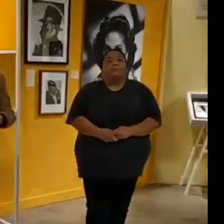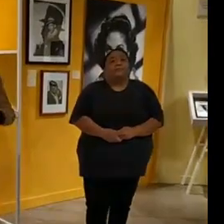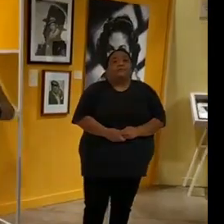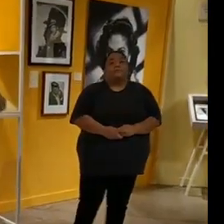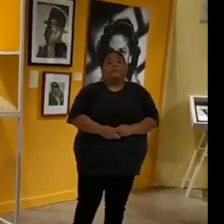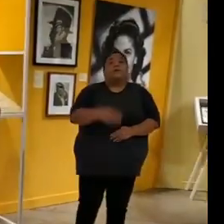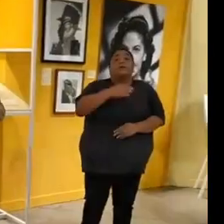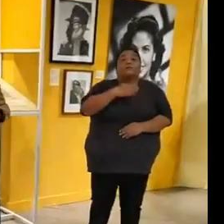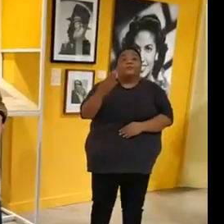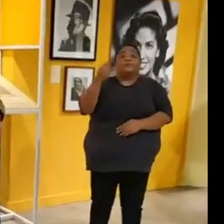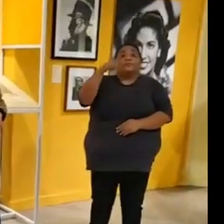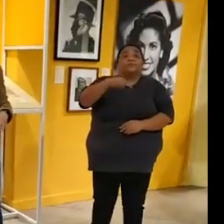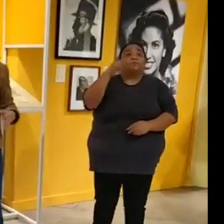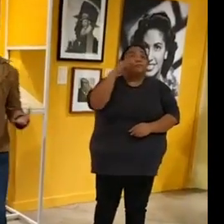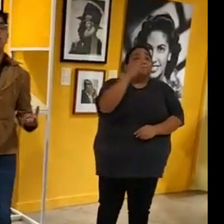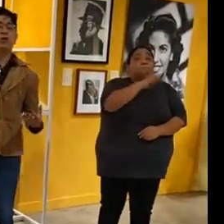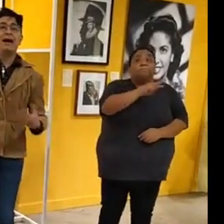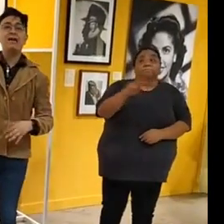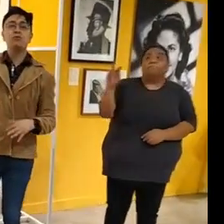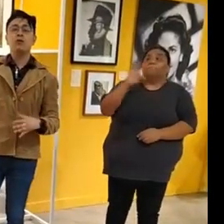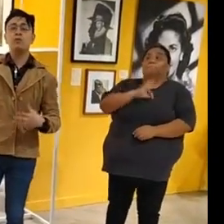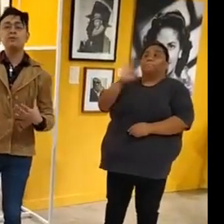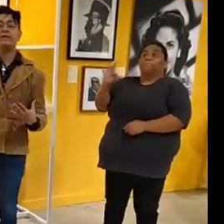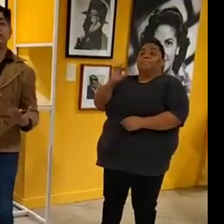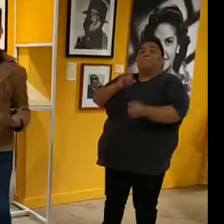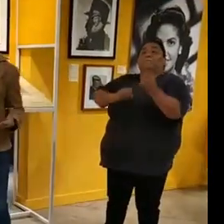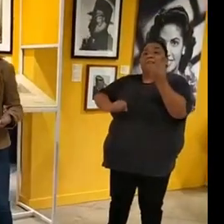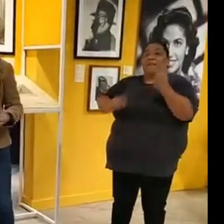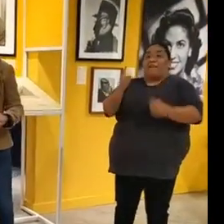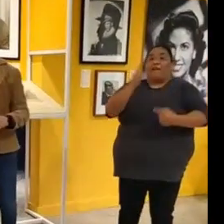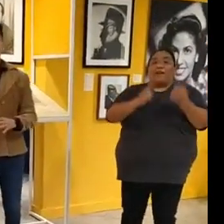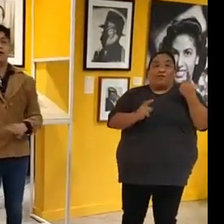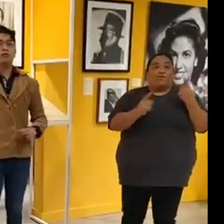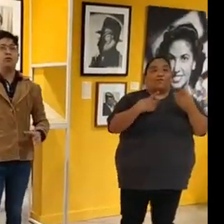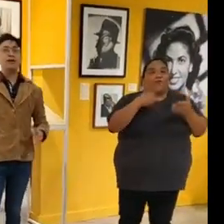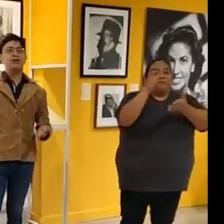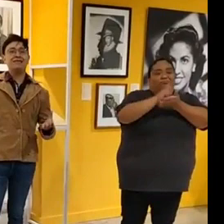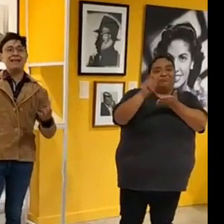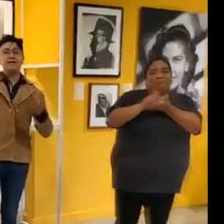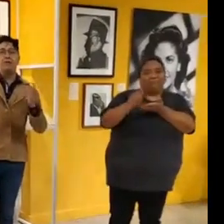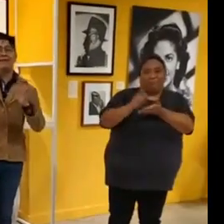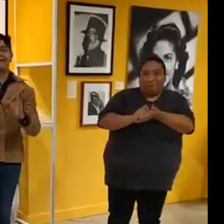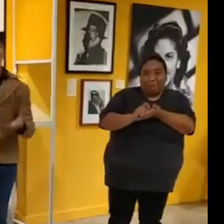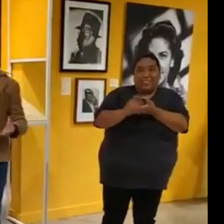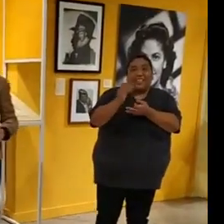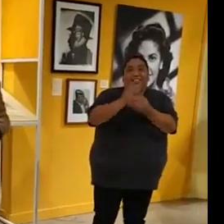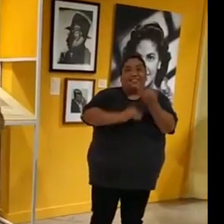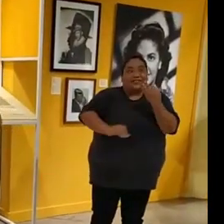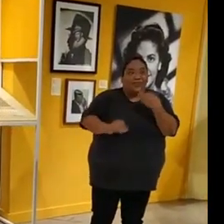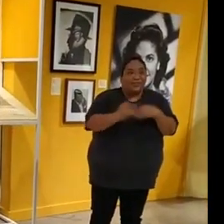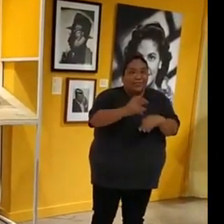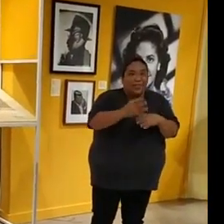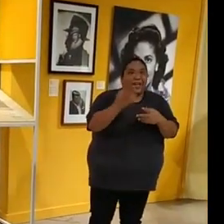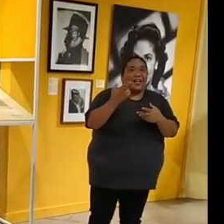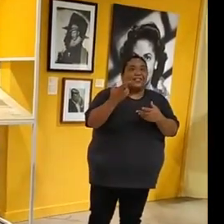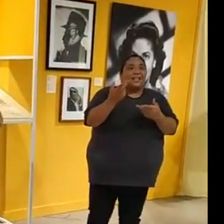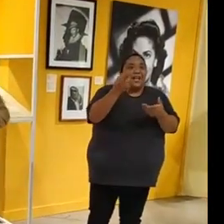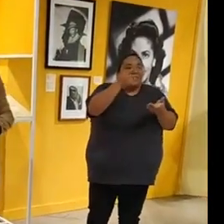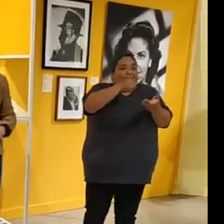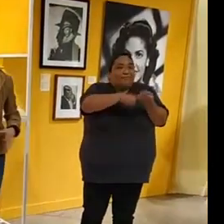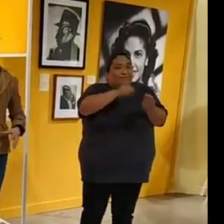Aquí vamos a poder ver este núcleo a los compositores, los que le dieron rating al alma